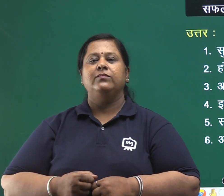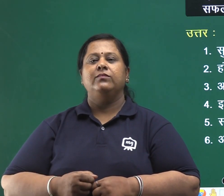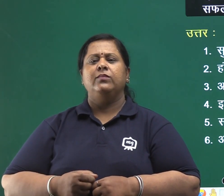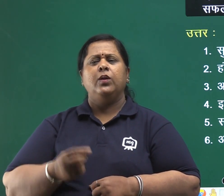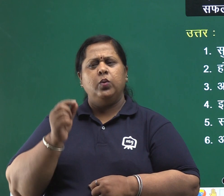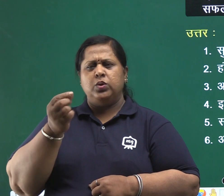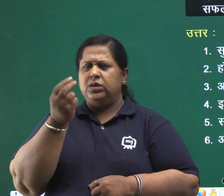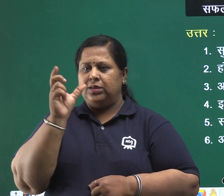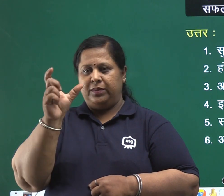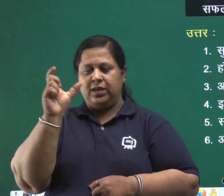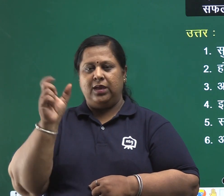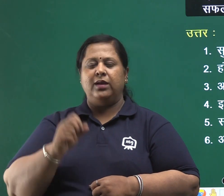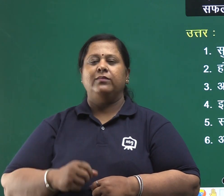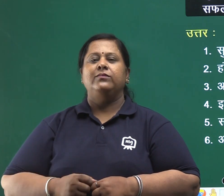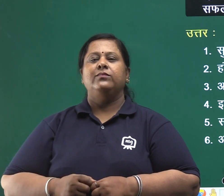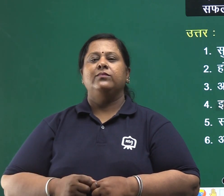कुछ शब्द दिए गए हैं।